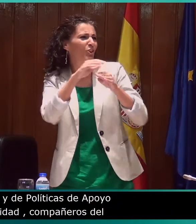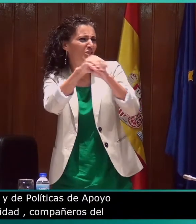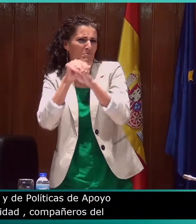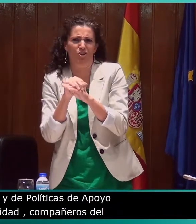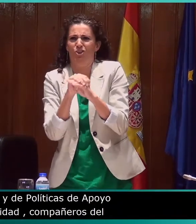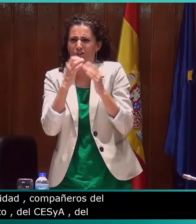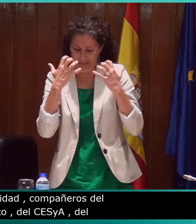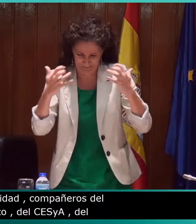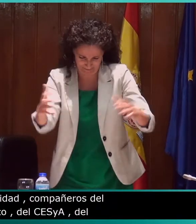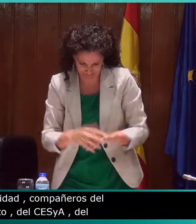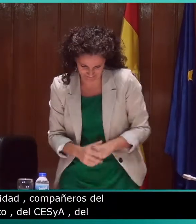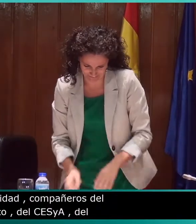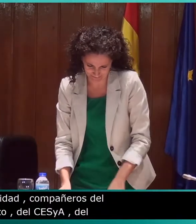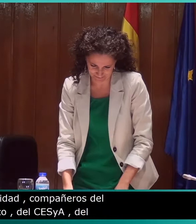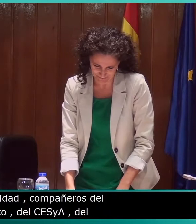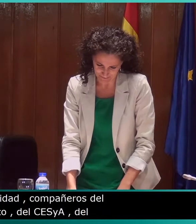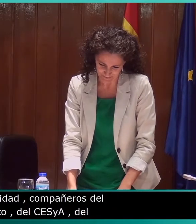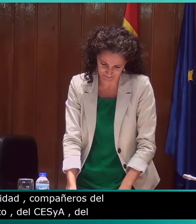compañeros amigos asistentes